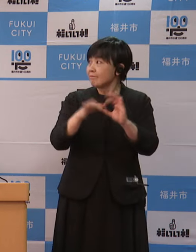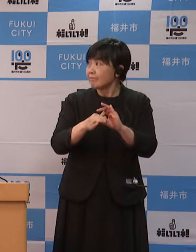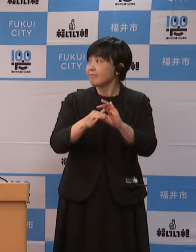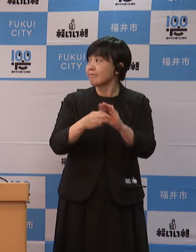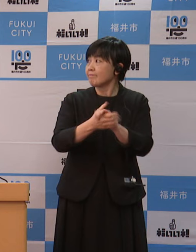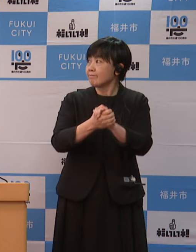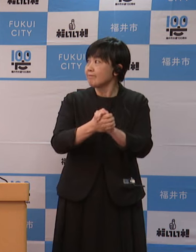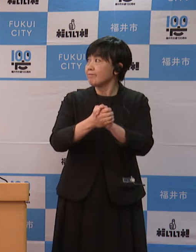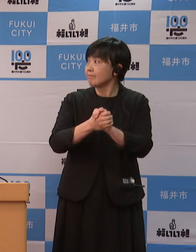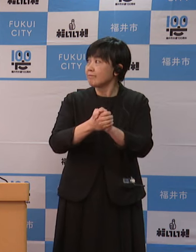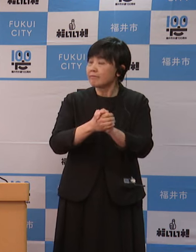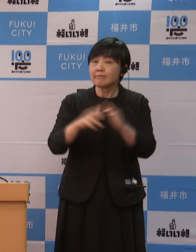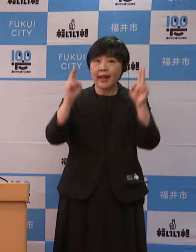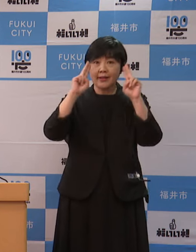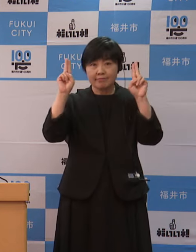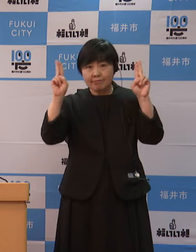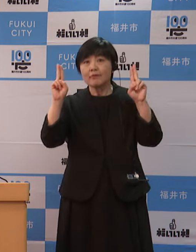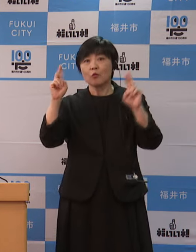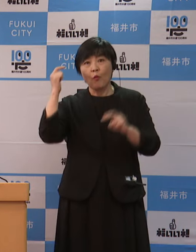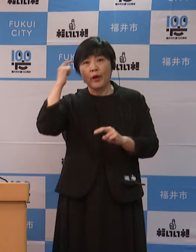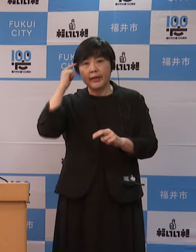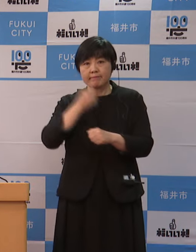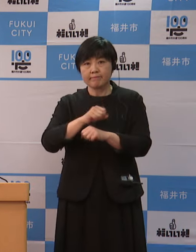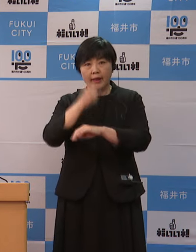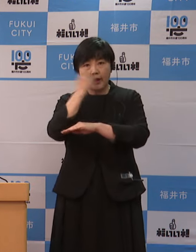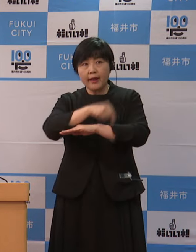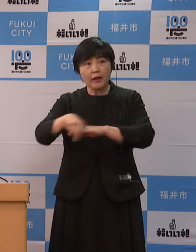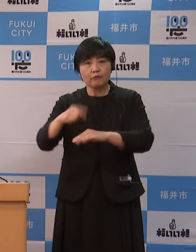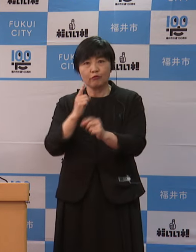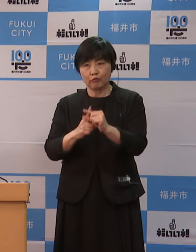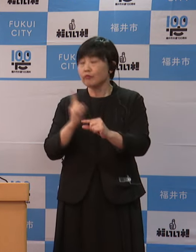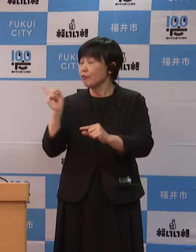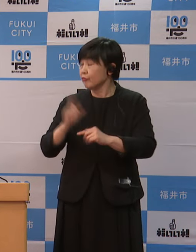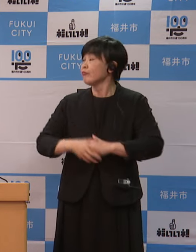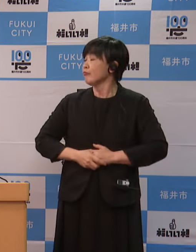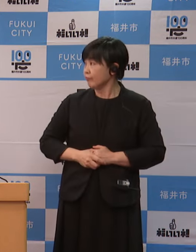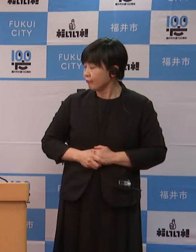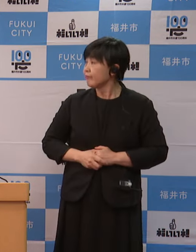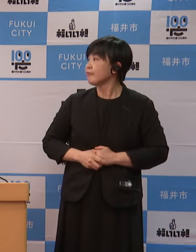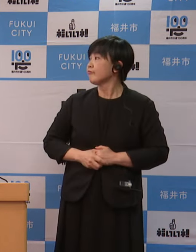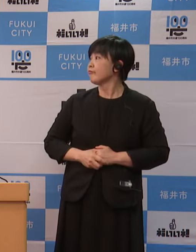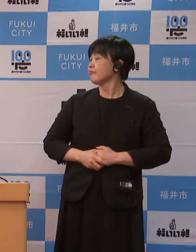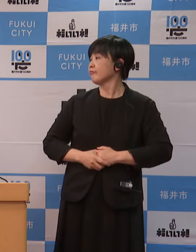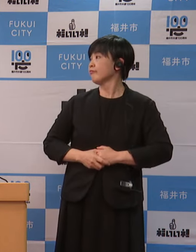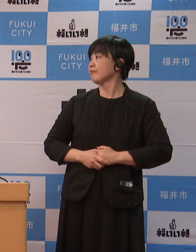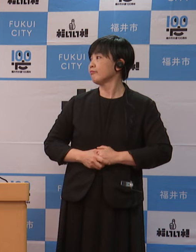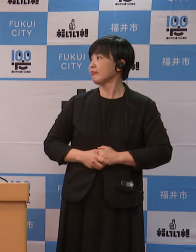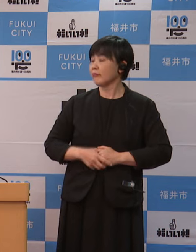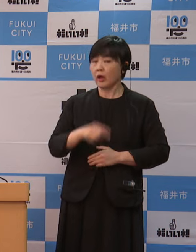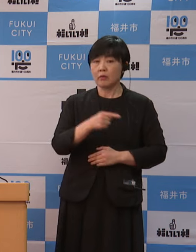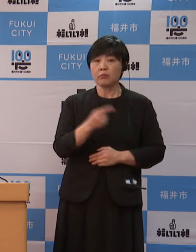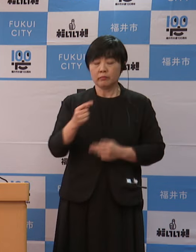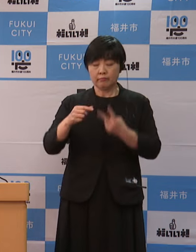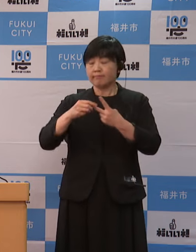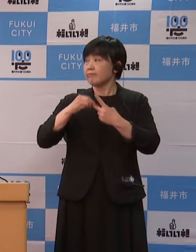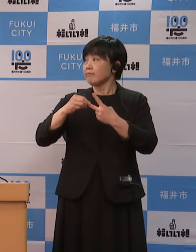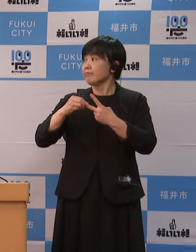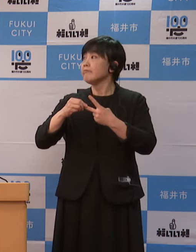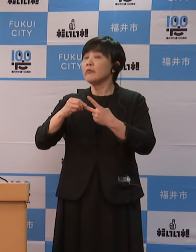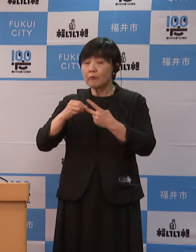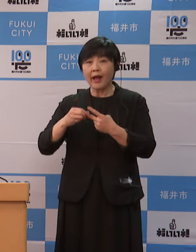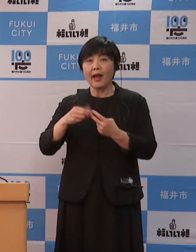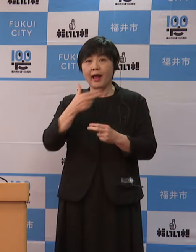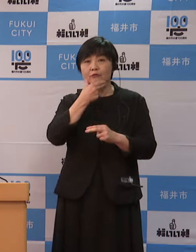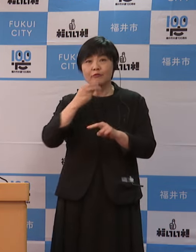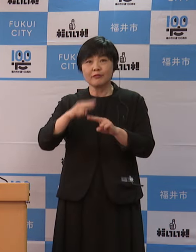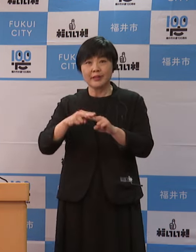この催し物をやろうと、祭りの一つの取り組みとしてやろうということ、それからもう一つは、ブローインズ、